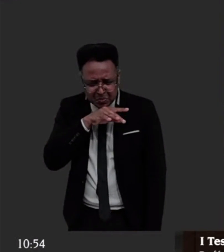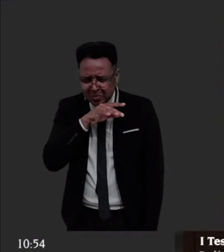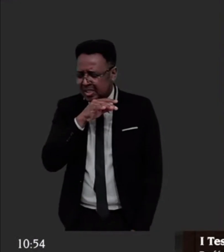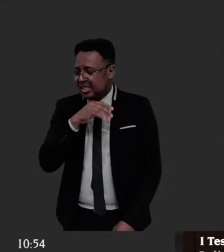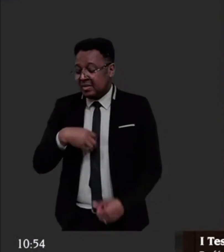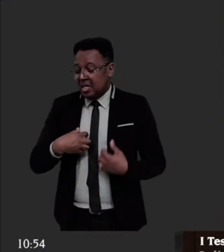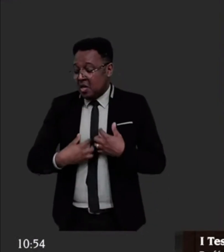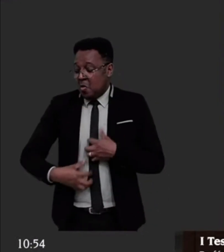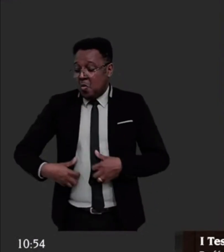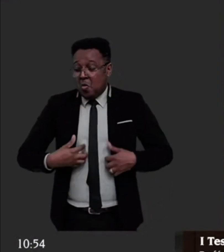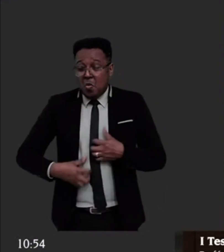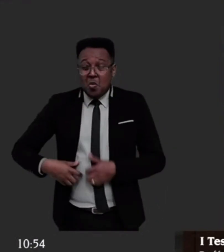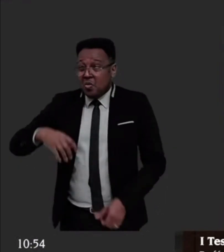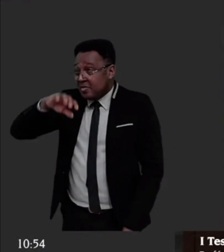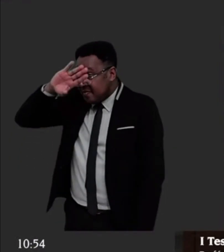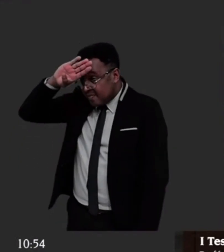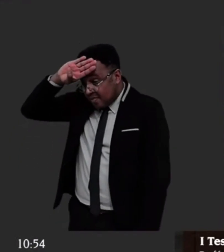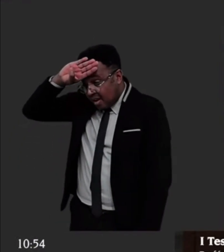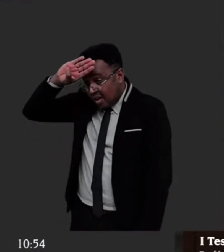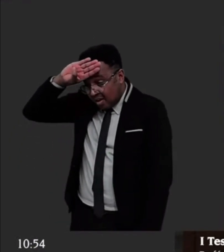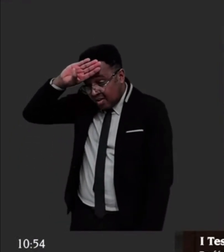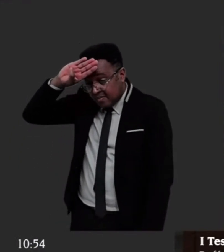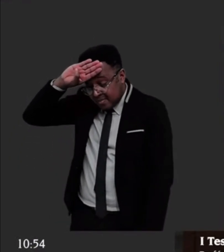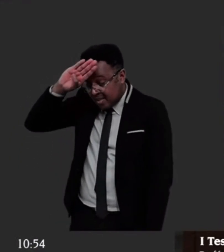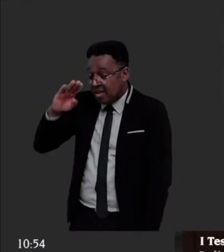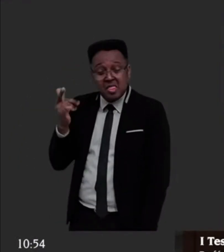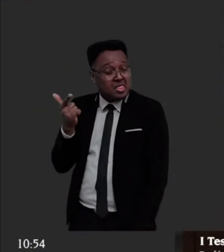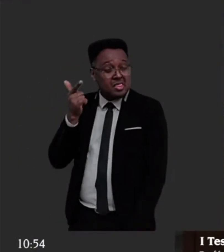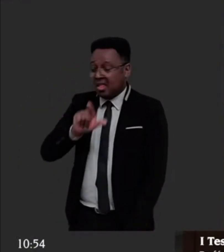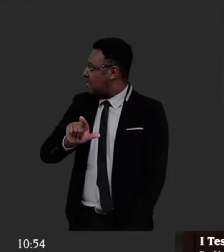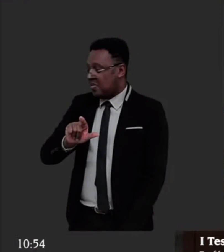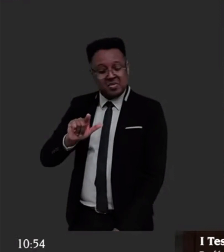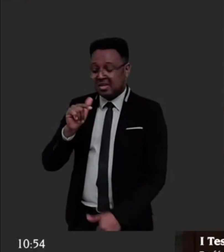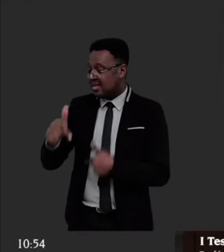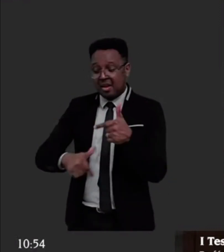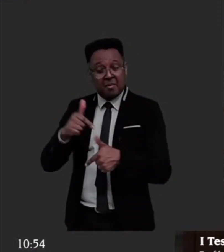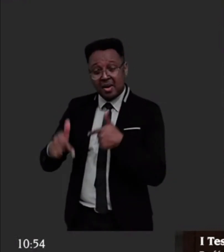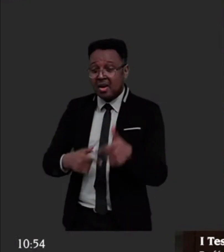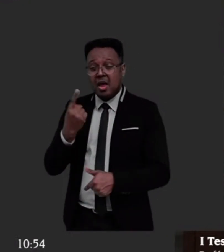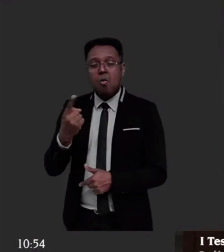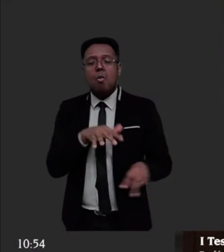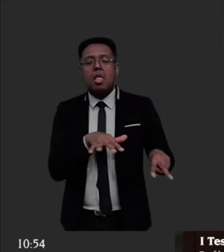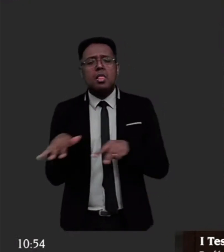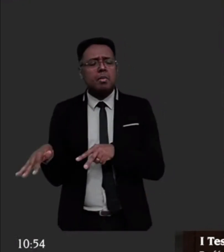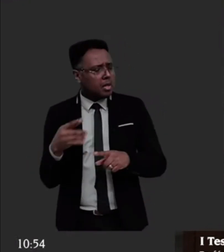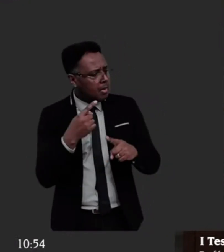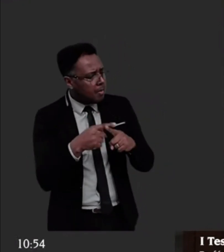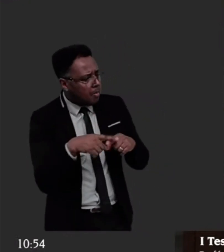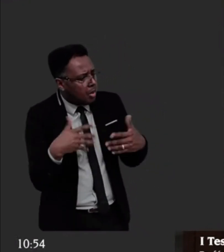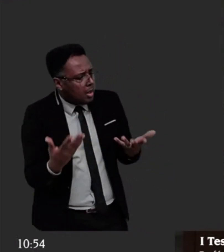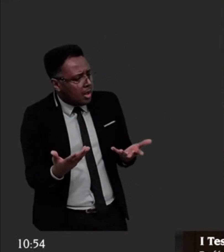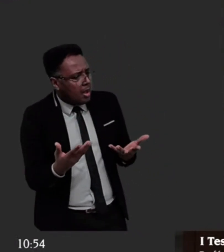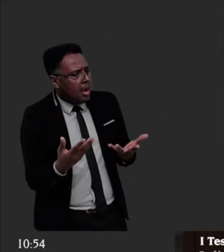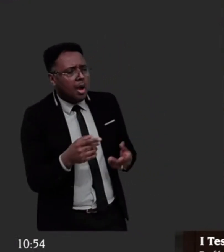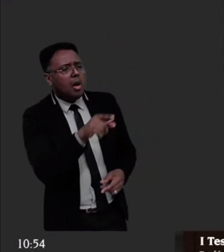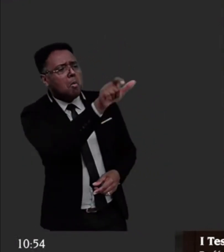Fiquei doente de febre, não pude trabalhar, fiquei uma semana em casa. Por quê? Porque eu comi uma coisa que o fulano me